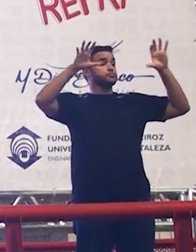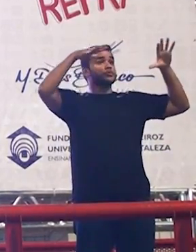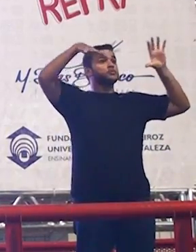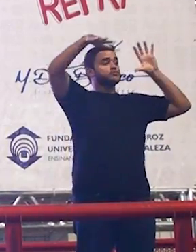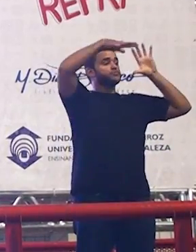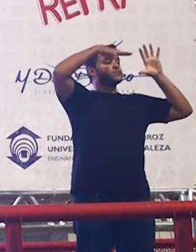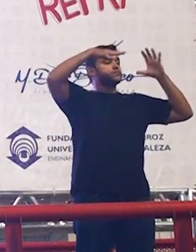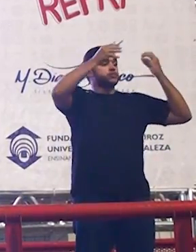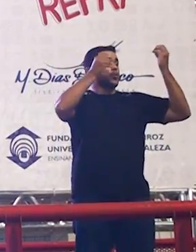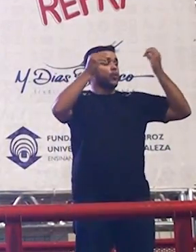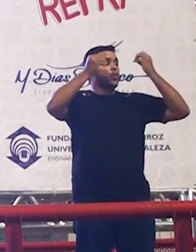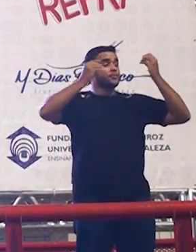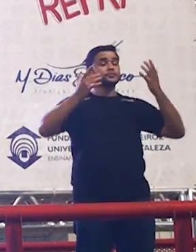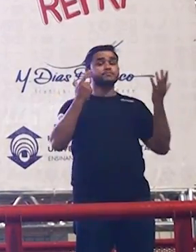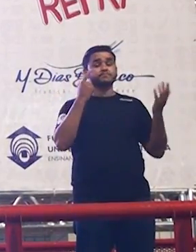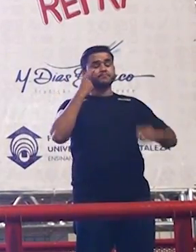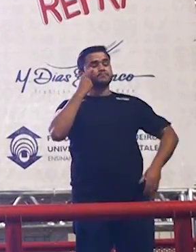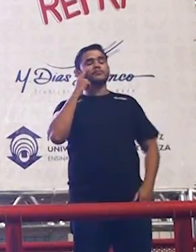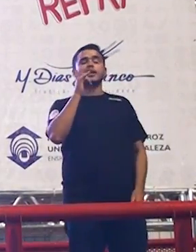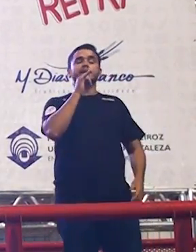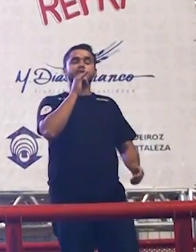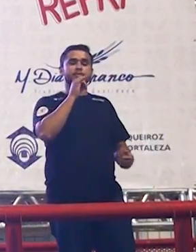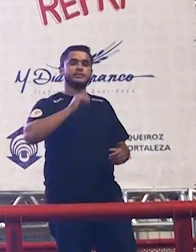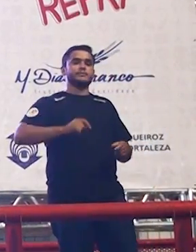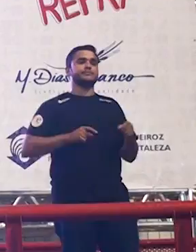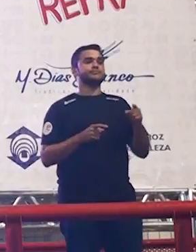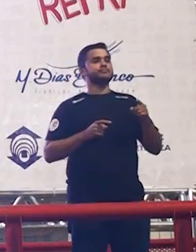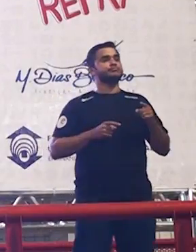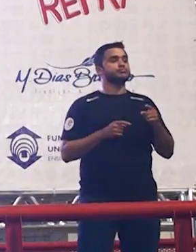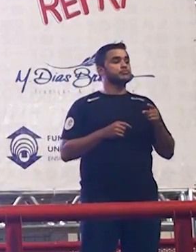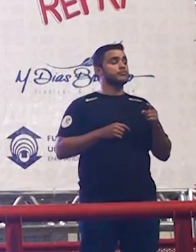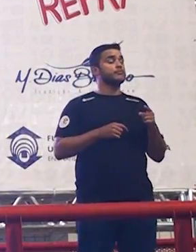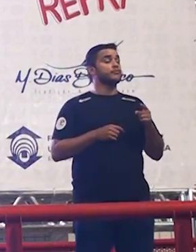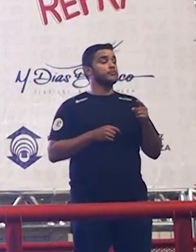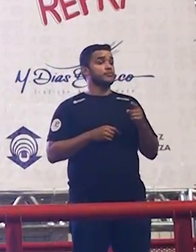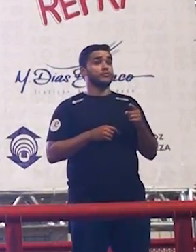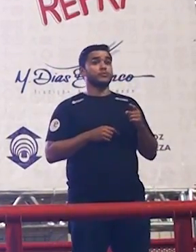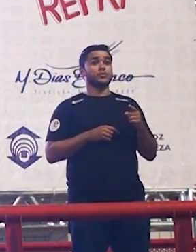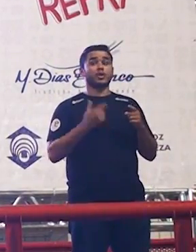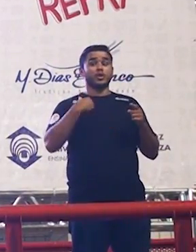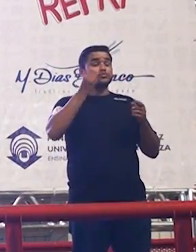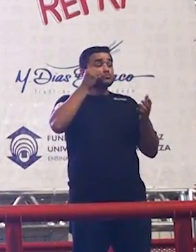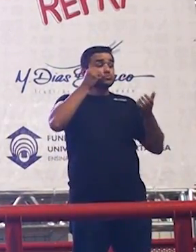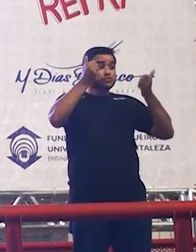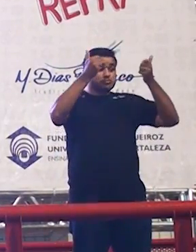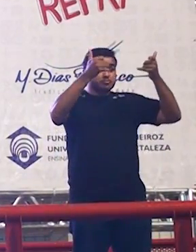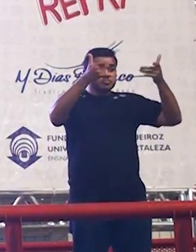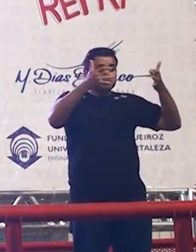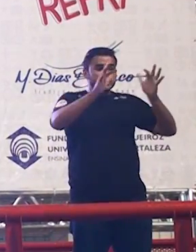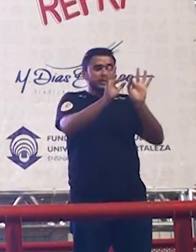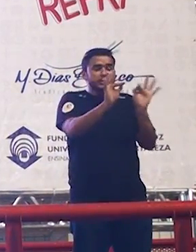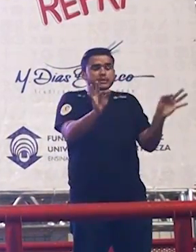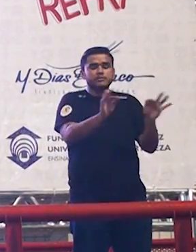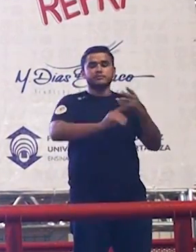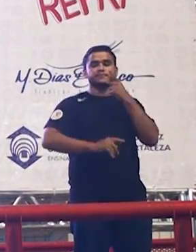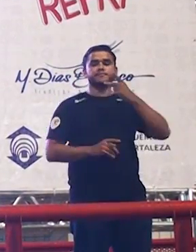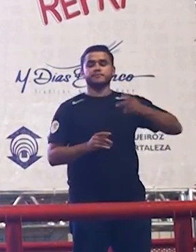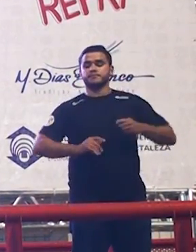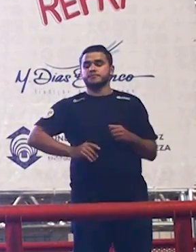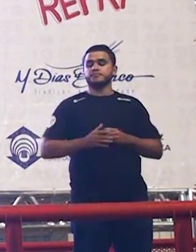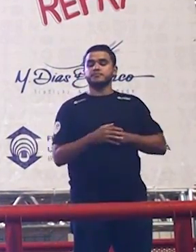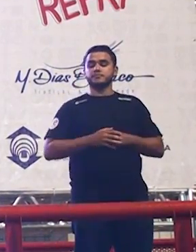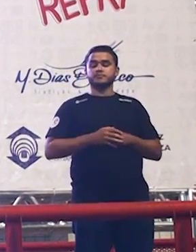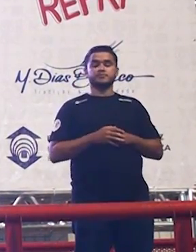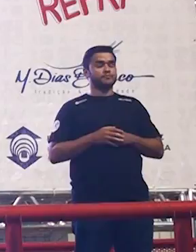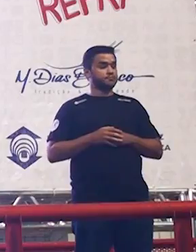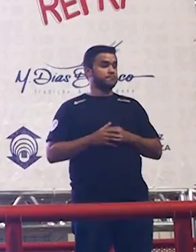momento. Deixa eu dar um exemplo bem simples para vocês. Bora lá. Eu vou tentar simplificar os conceitos, dando um exemplo mais